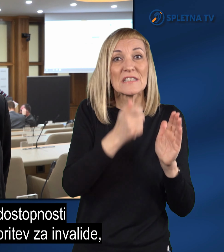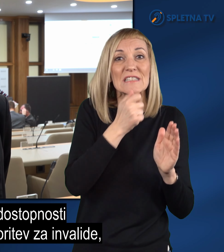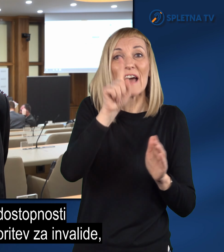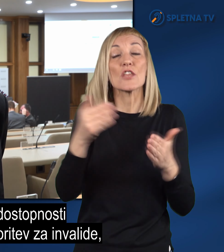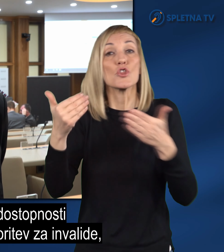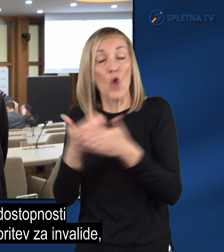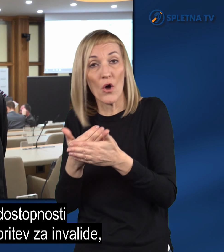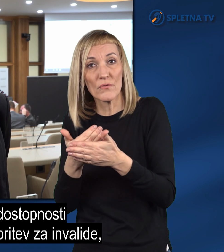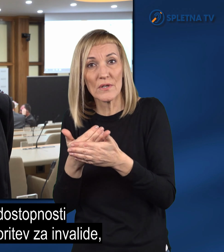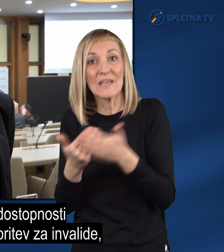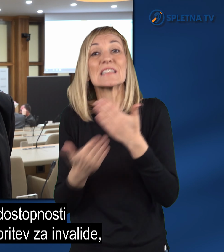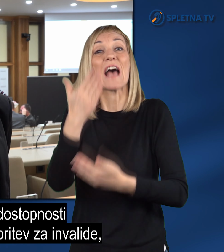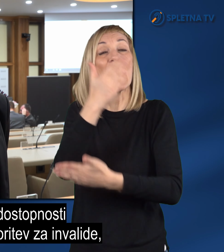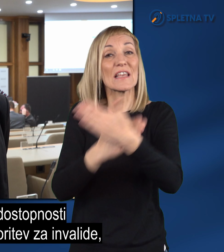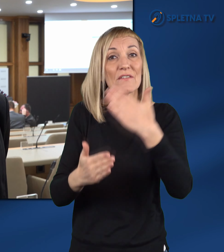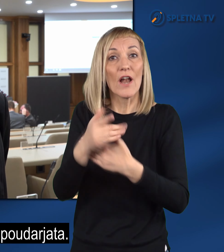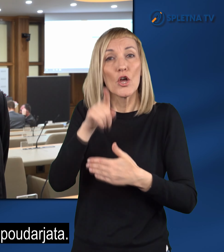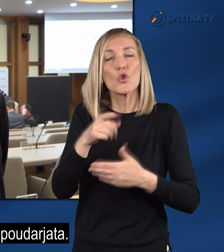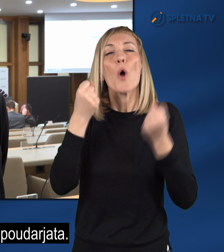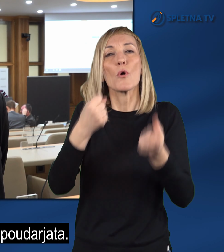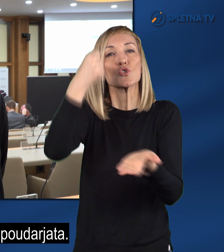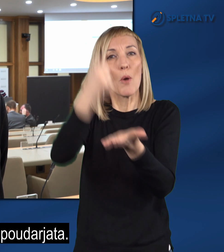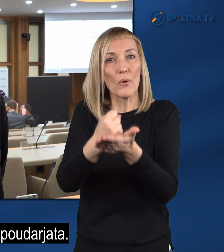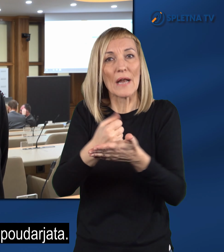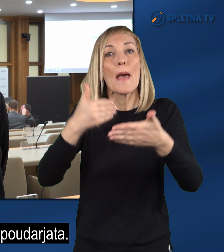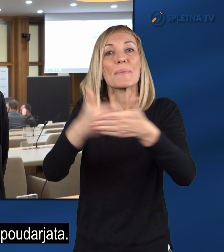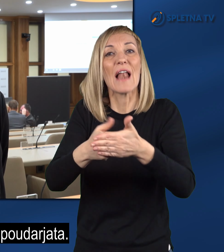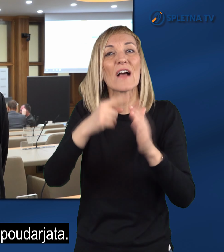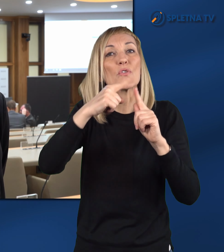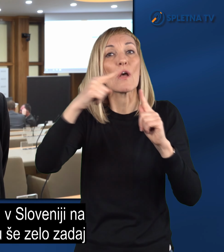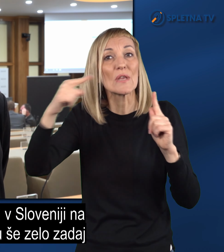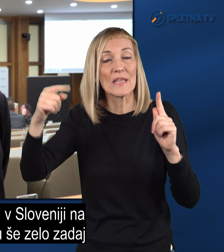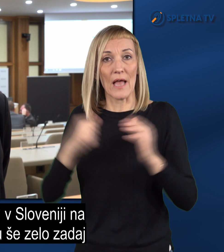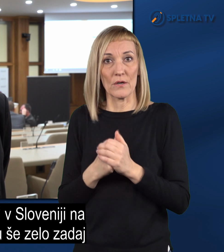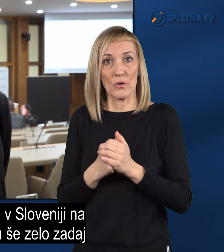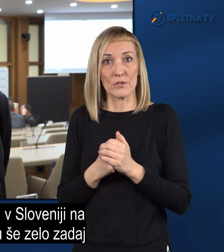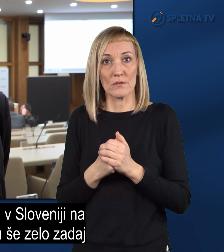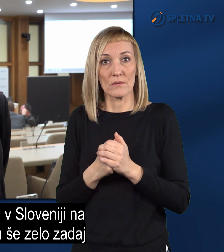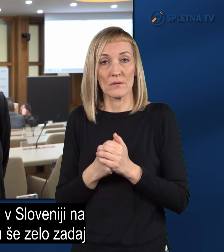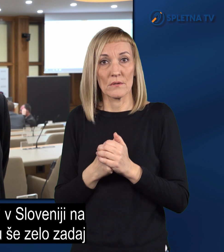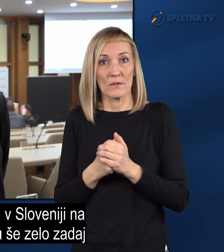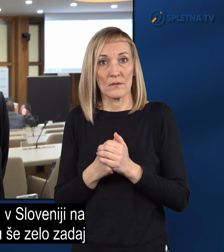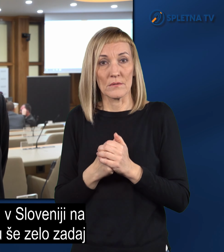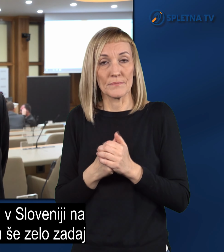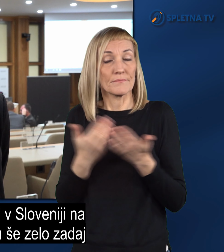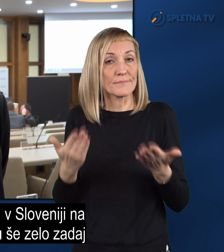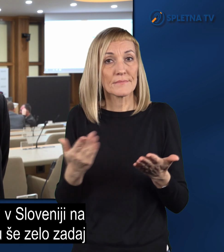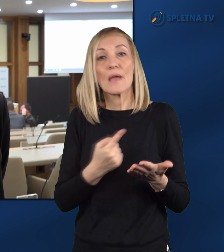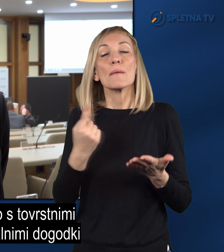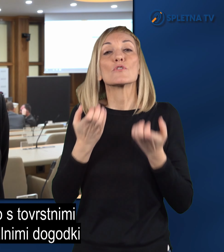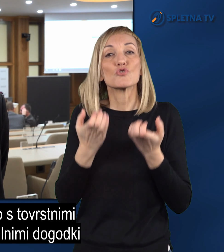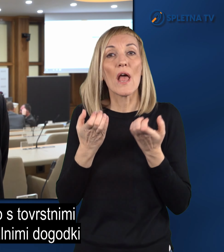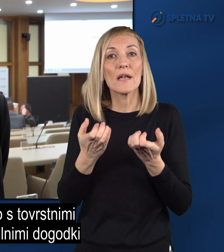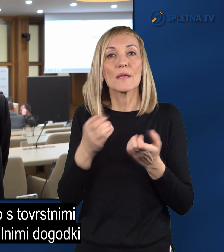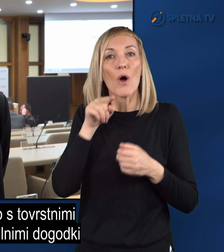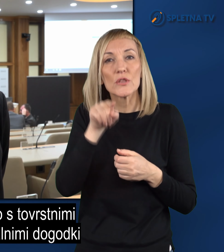o dostopnosti produktov in storitev za invalide to močno poudarja. Mi smo pa tukaj v Sloveniji na tem področju še zelo deficitarni